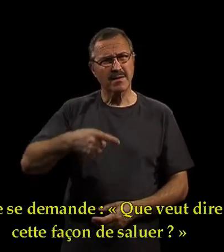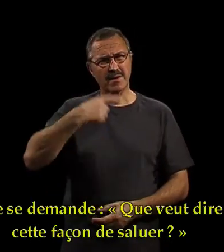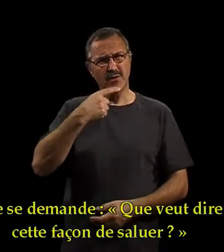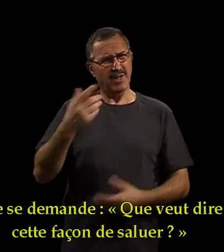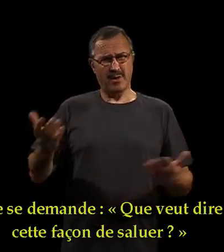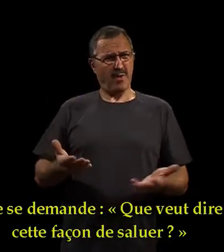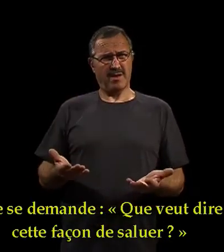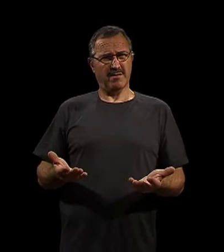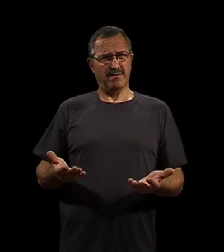saluer?